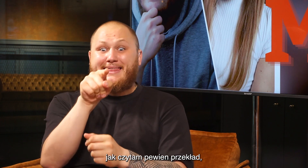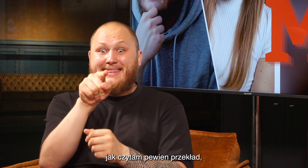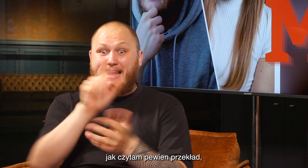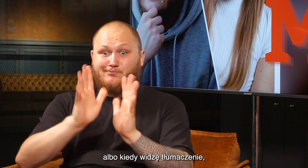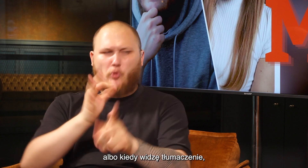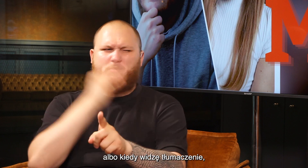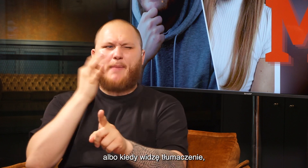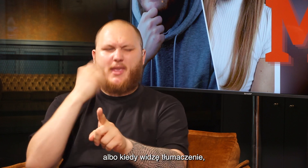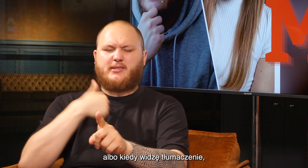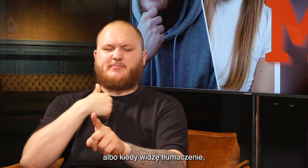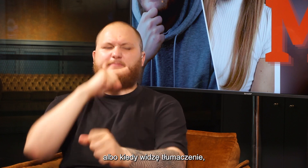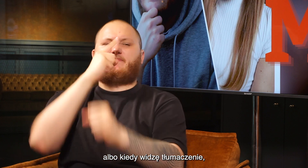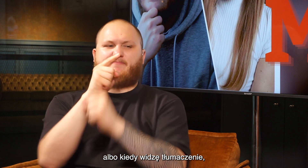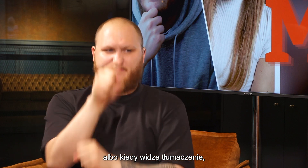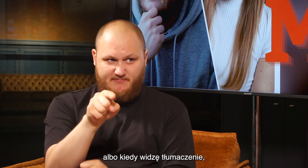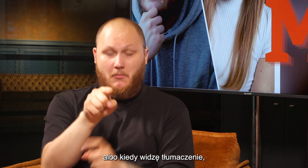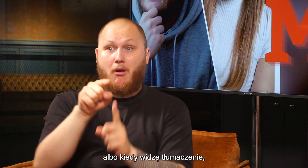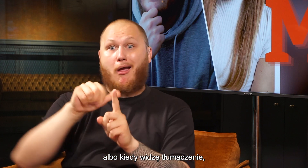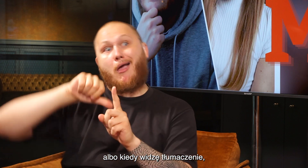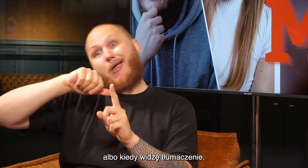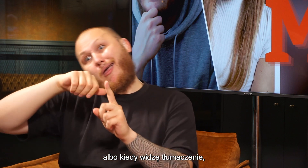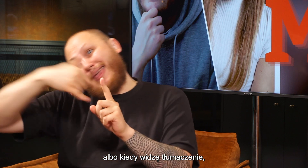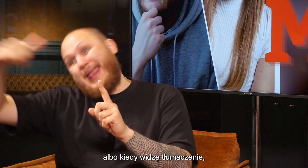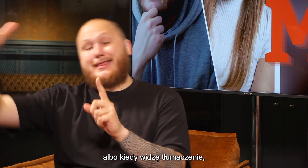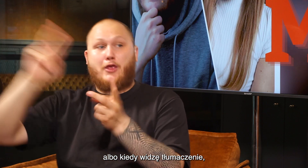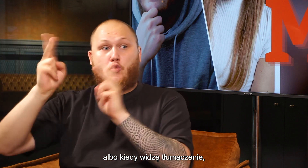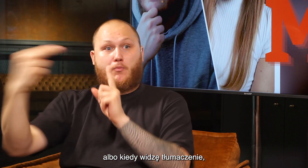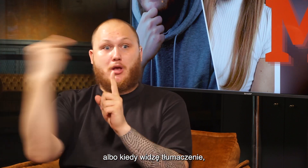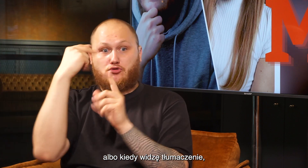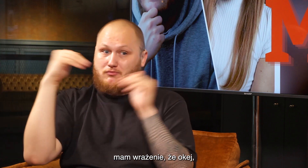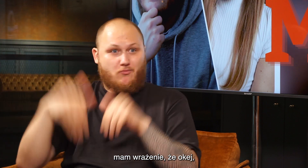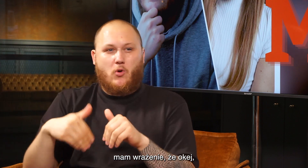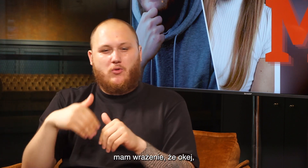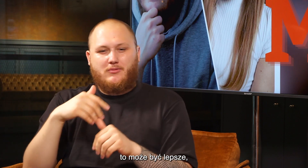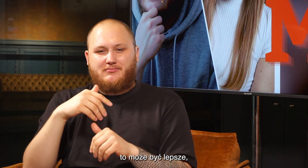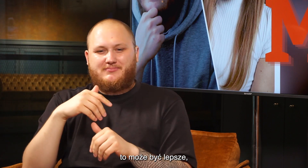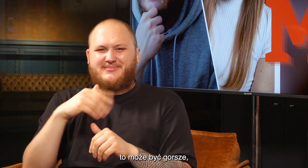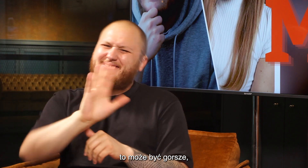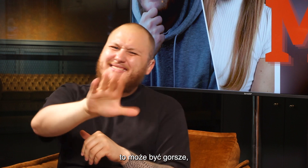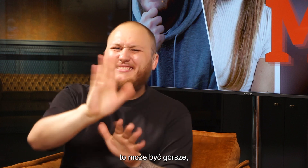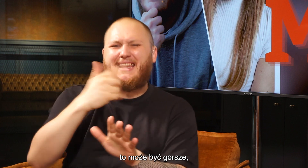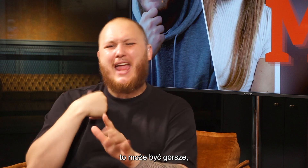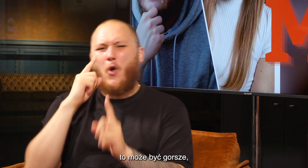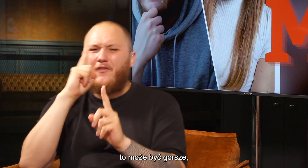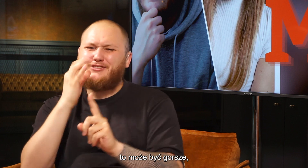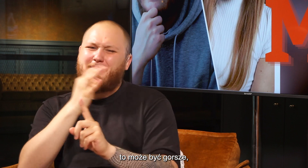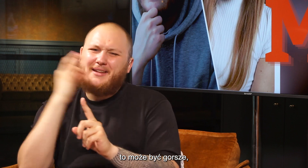Czasami jak czytam pewien przykład, to albo widzę tłumaczenie, mam wrażenie, że okej, to może być lepsze, to może być